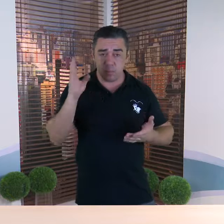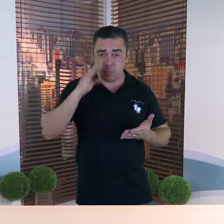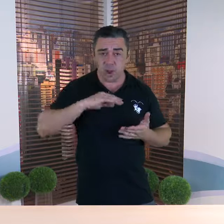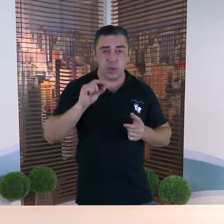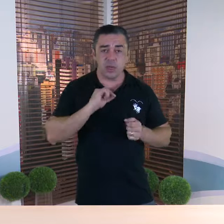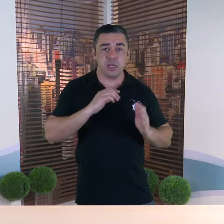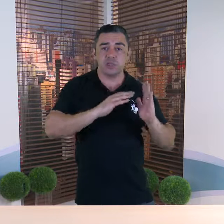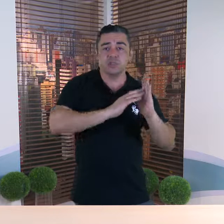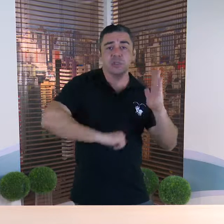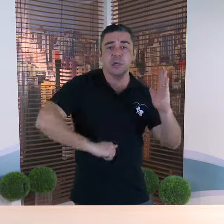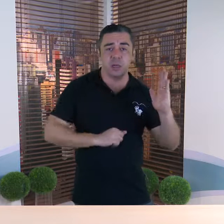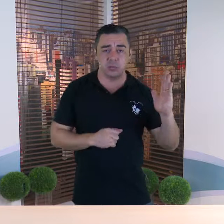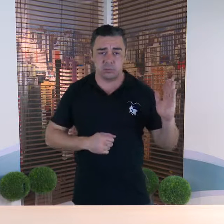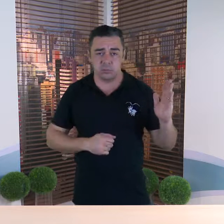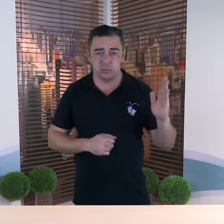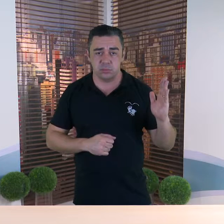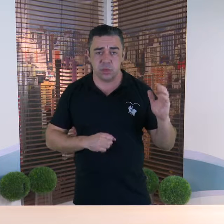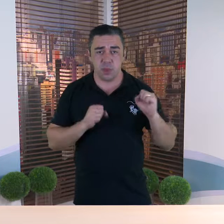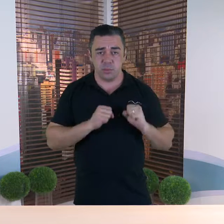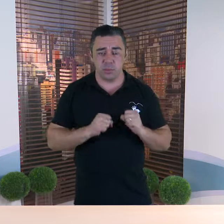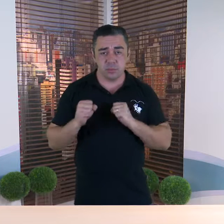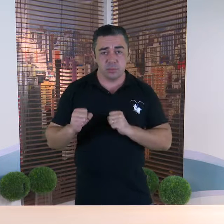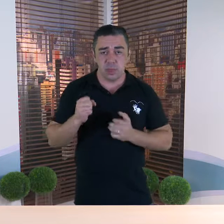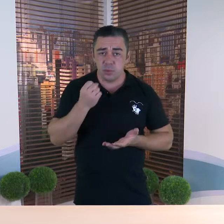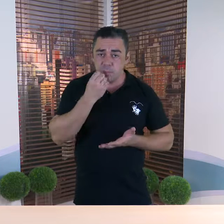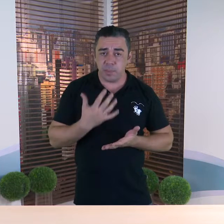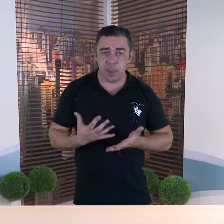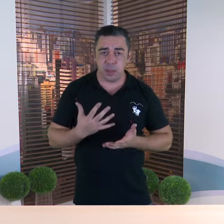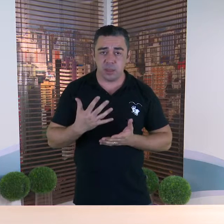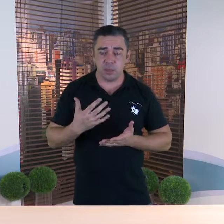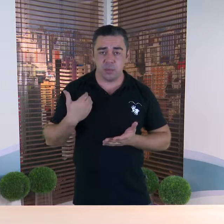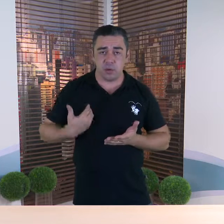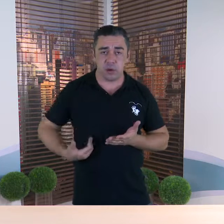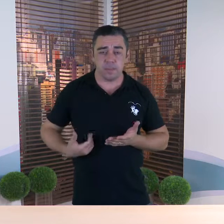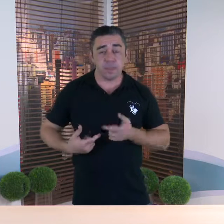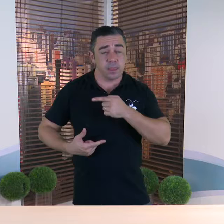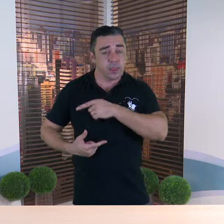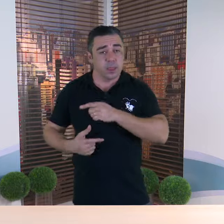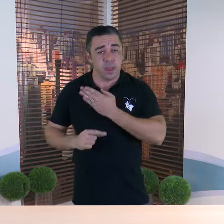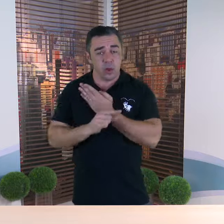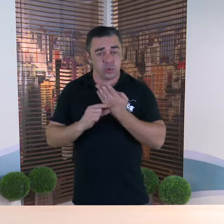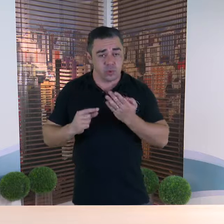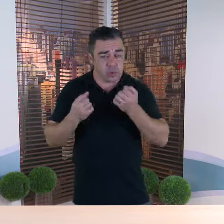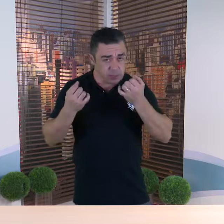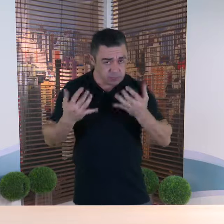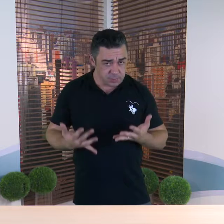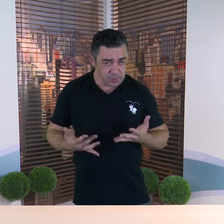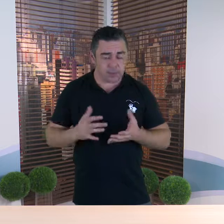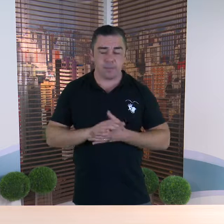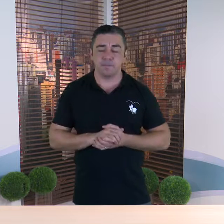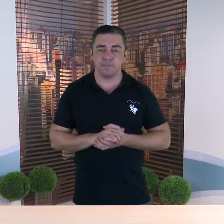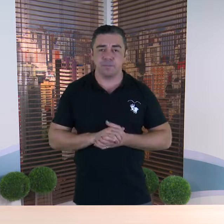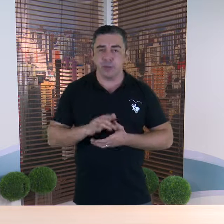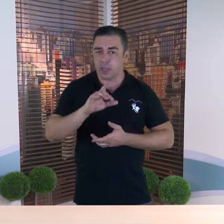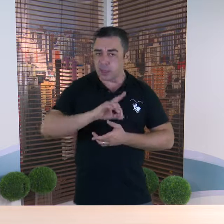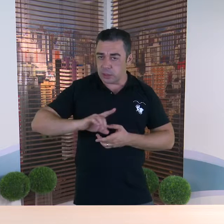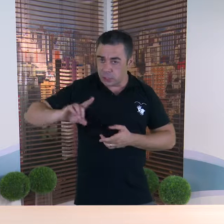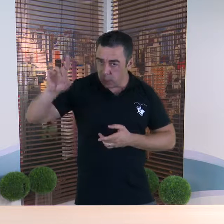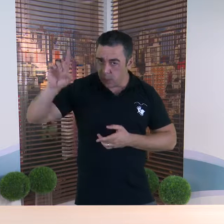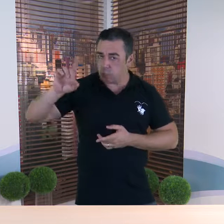moral, removendo a possibilidade do bem moral. Norman Geisler corrobora esse fato dizendo: Deus não